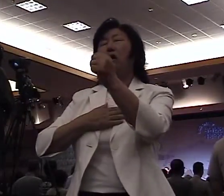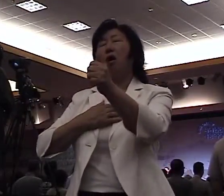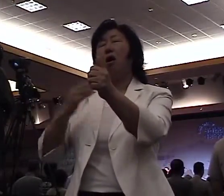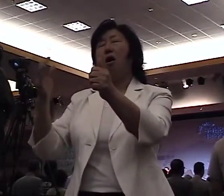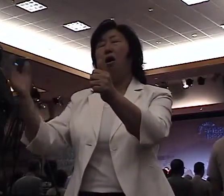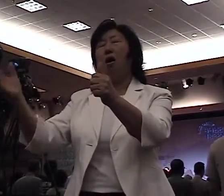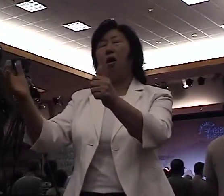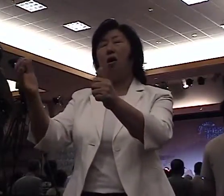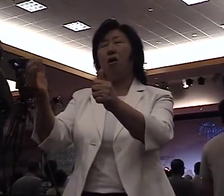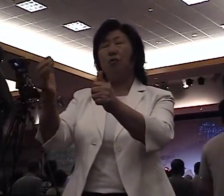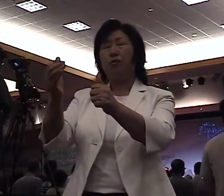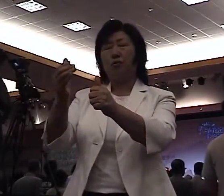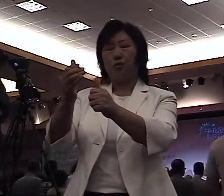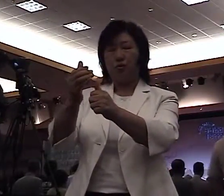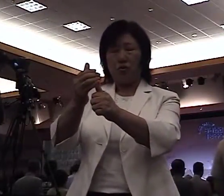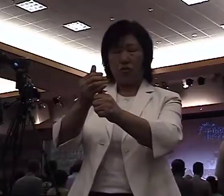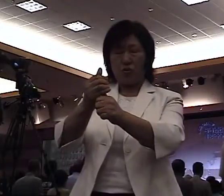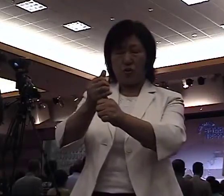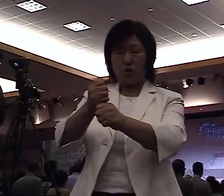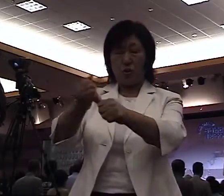성령님 날